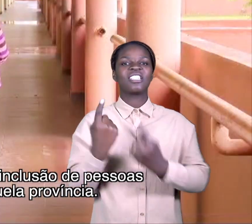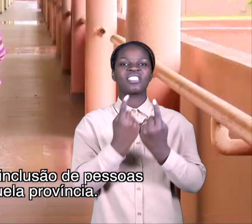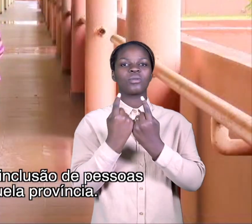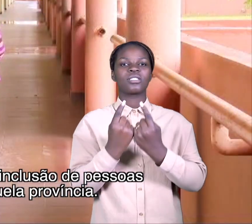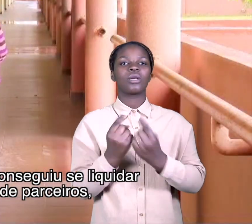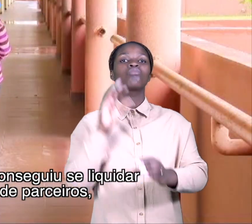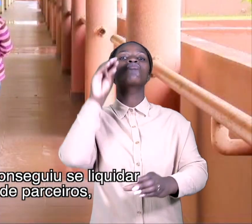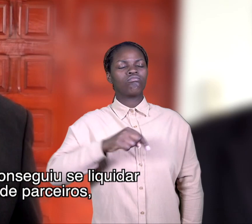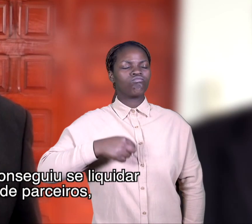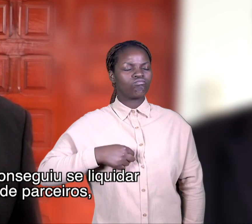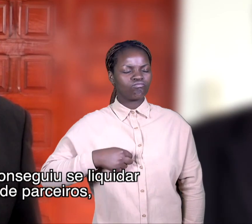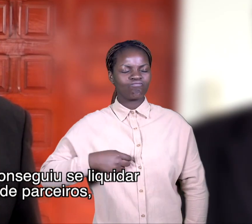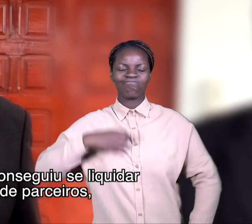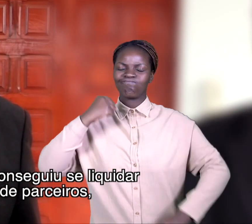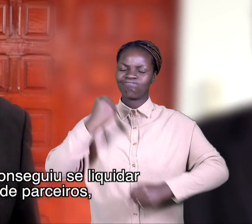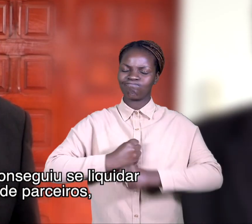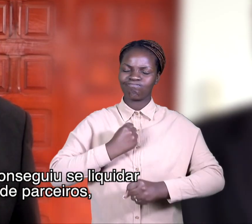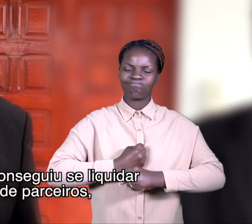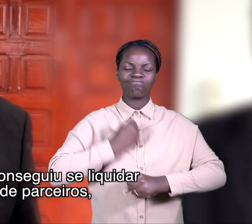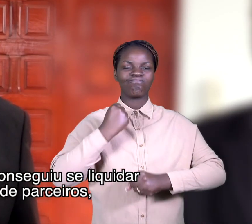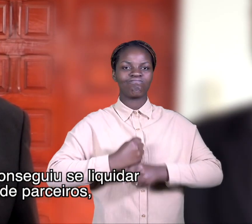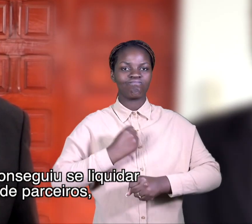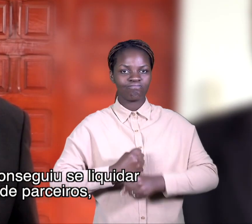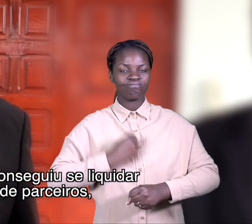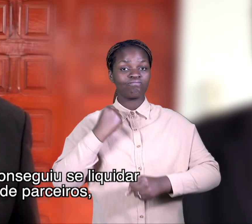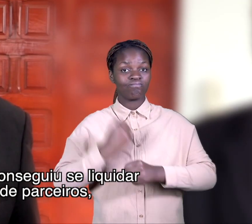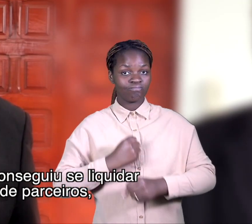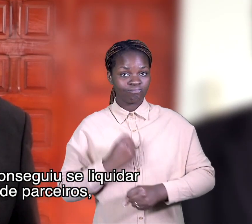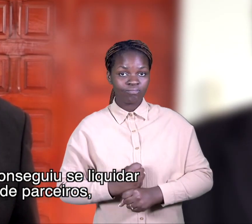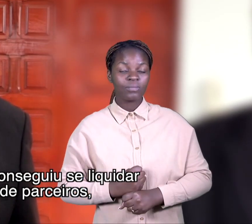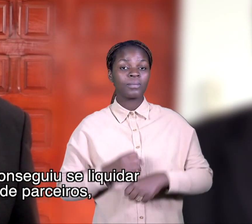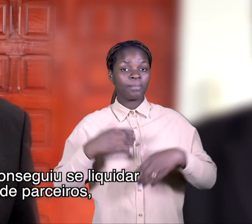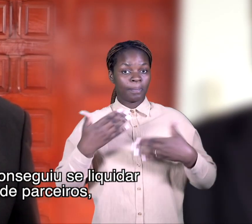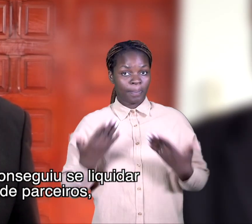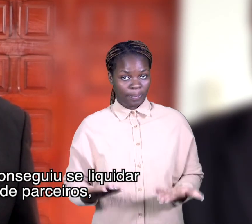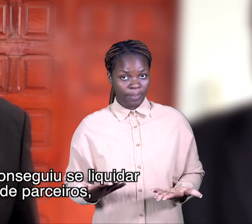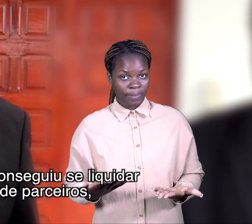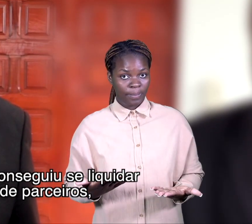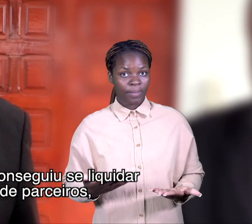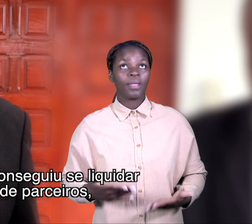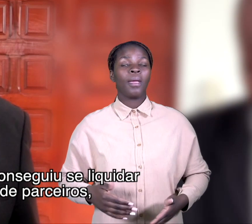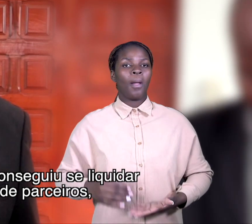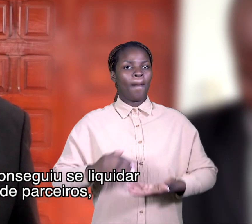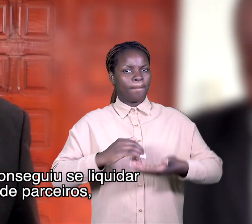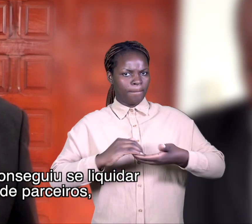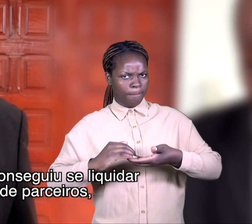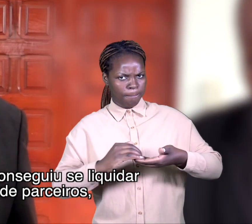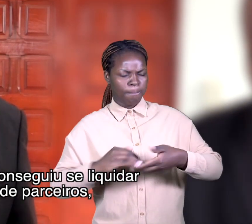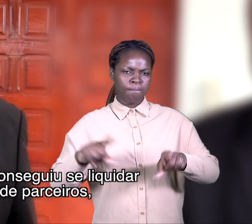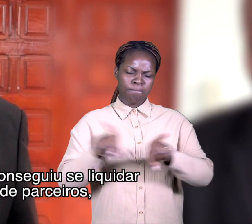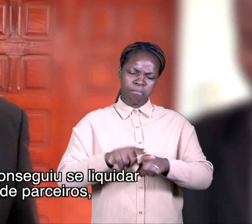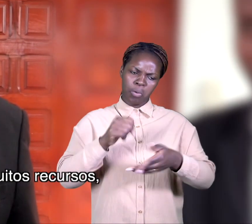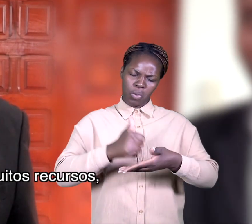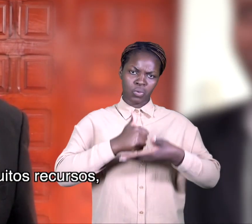naquela província. E fizemos muito esforço, conseguiu-se liquidar também com o apoio